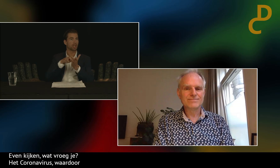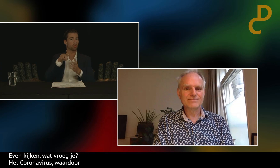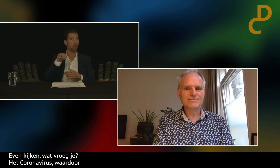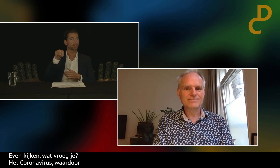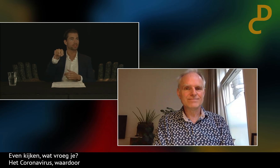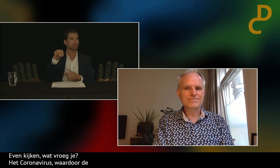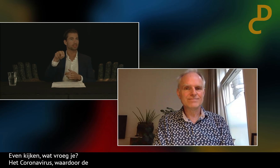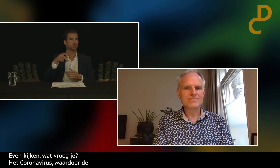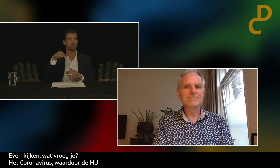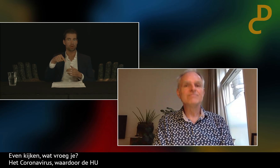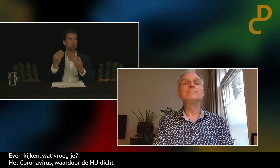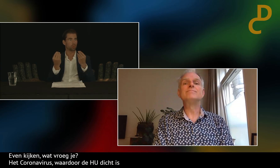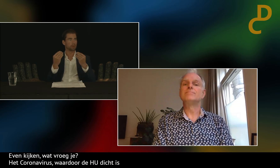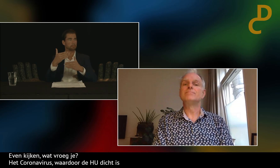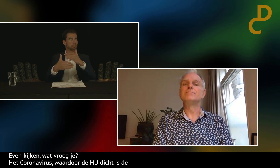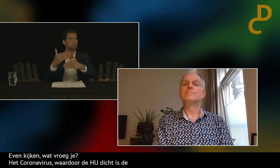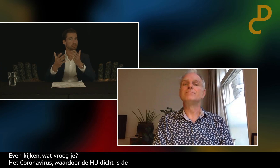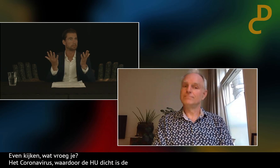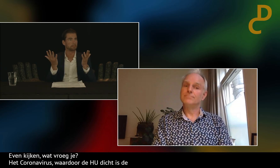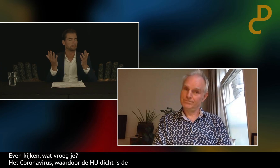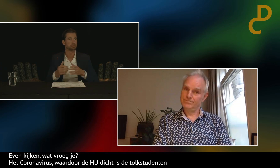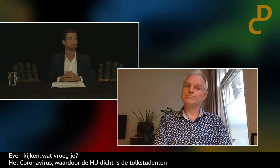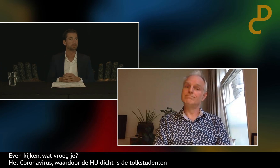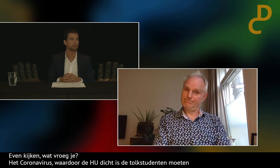moeten stage lopen. Hoe gaat dat nu?